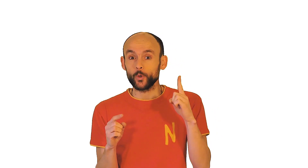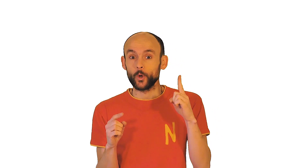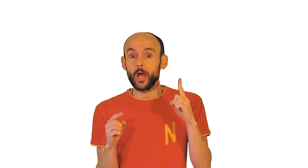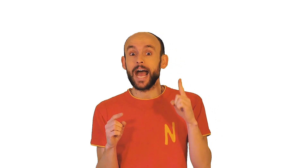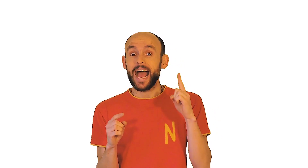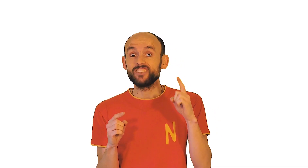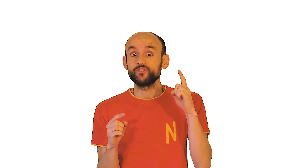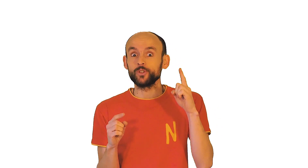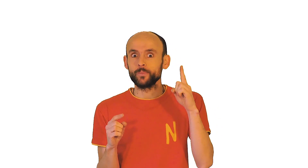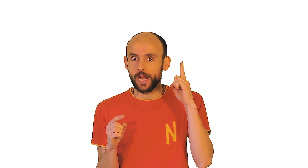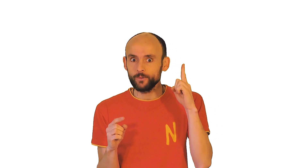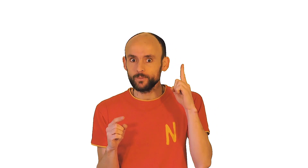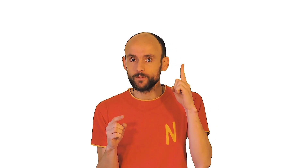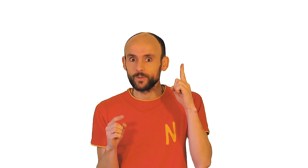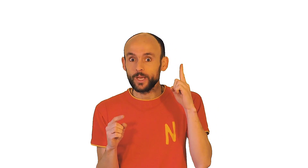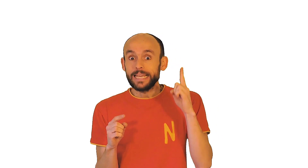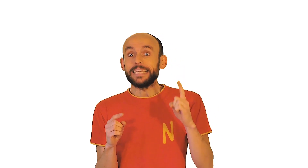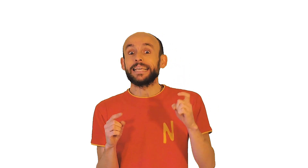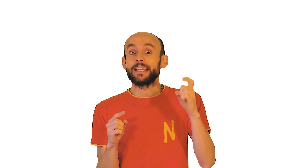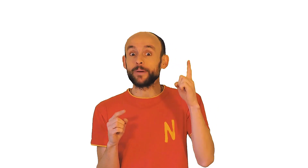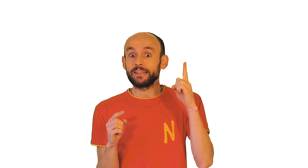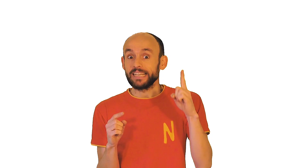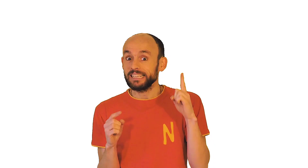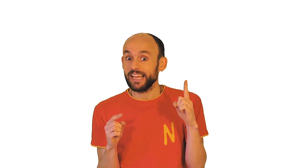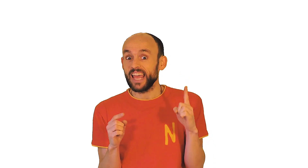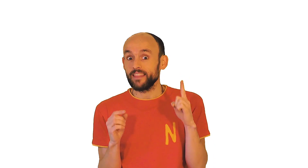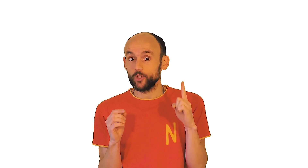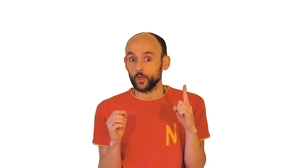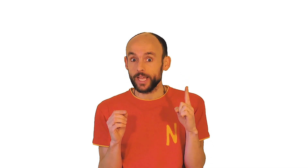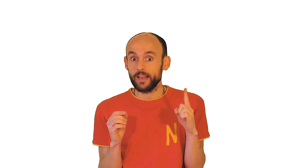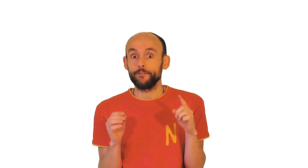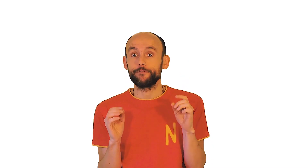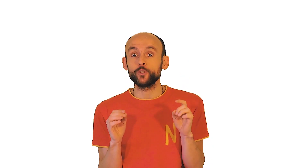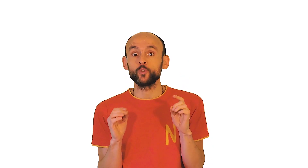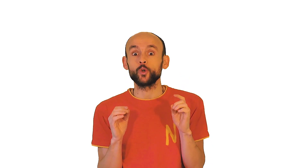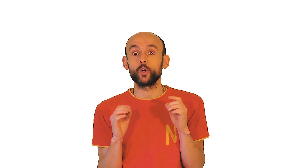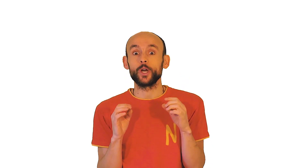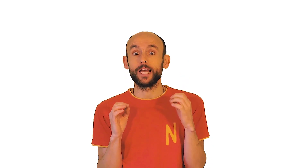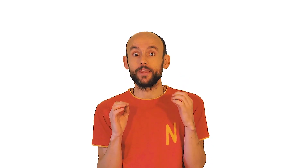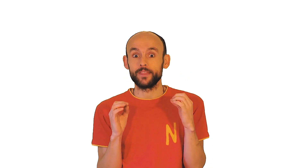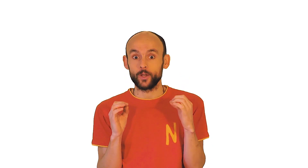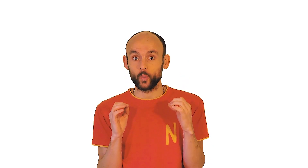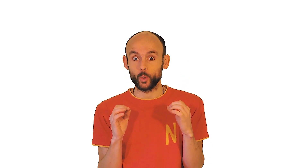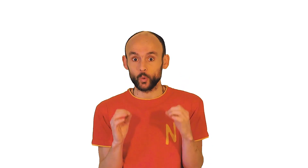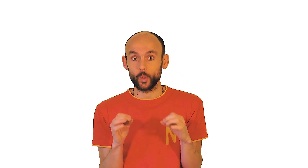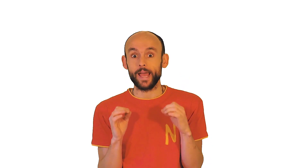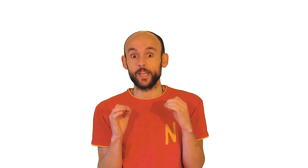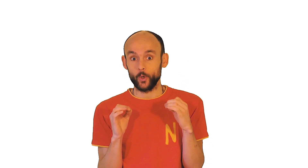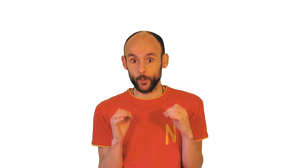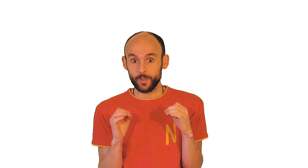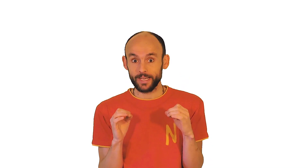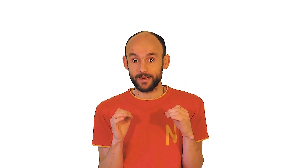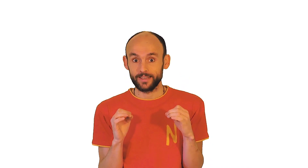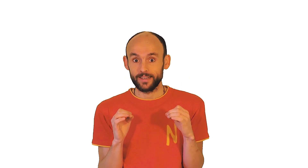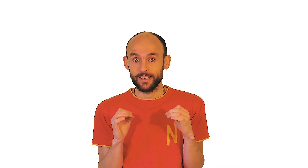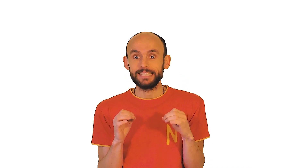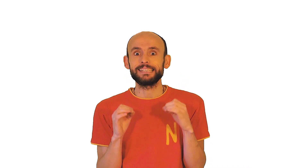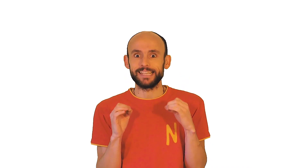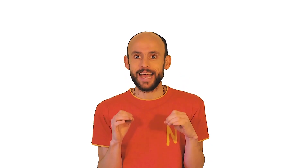ilustró Anthony Brown y que pertenece a la editorial Fondo de Cultura Económica, se